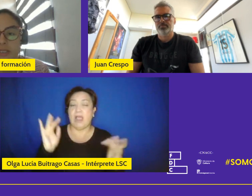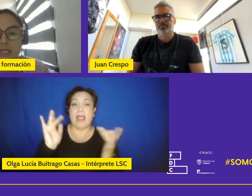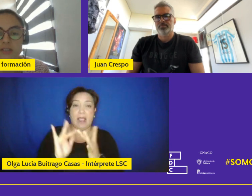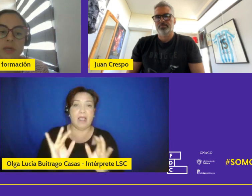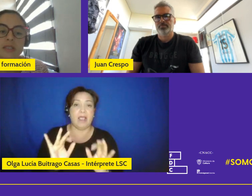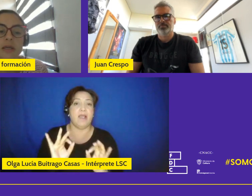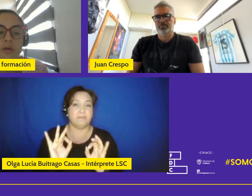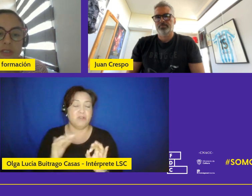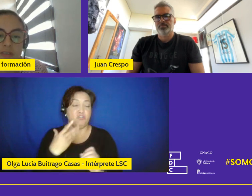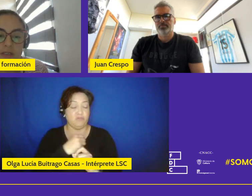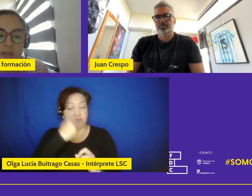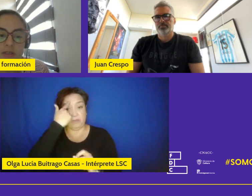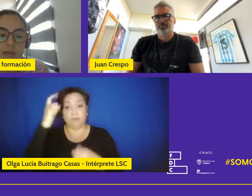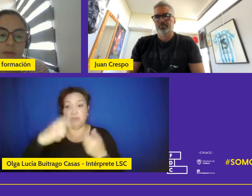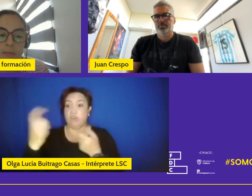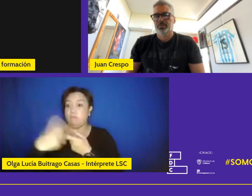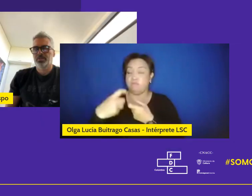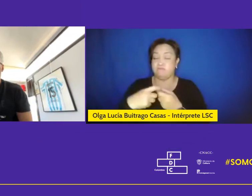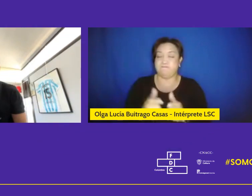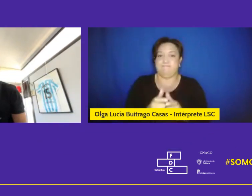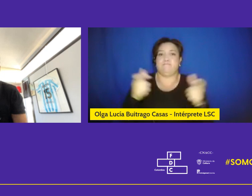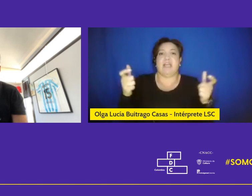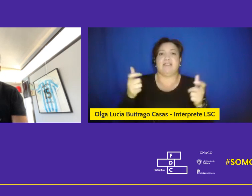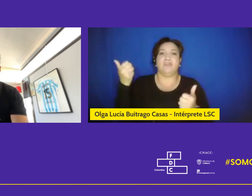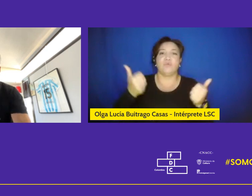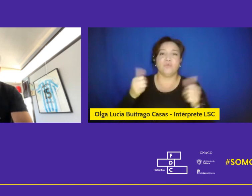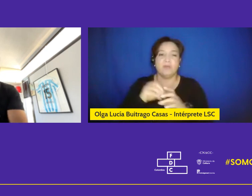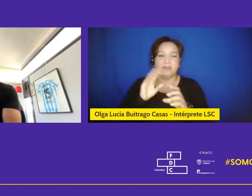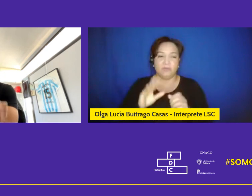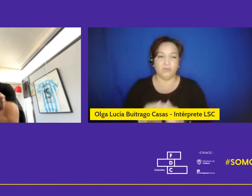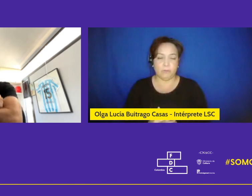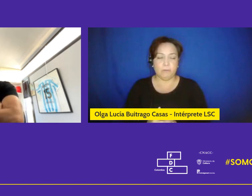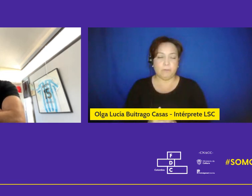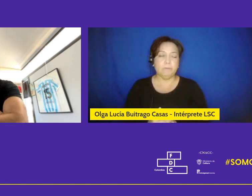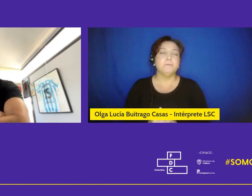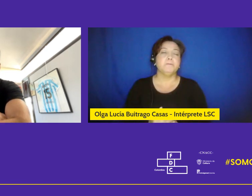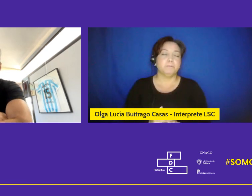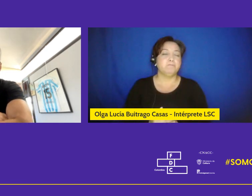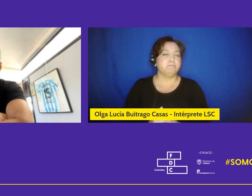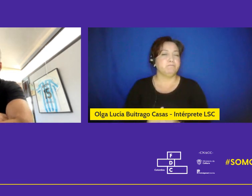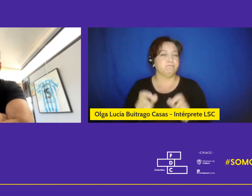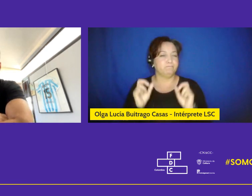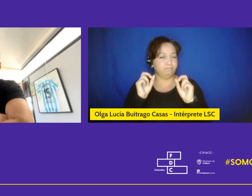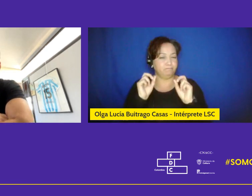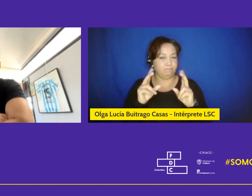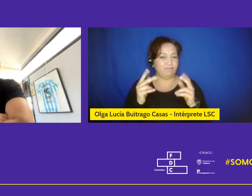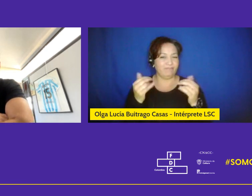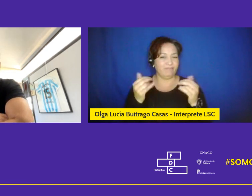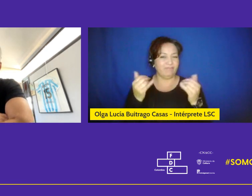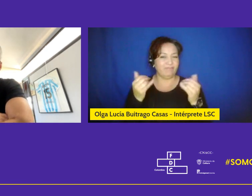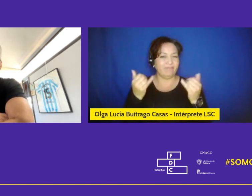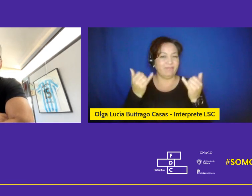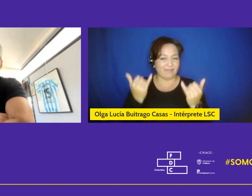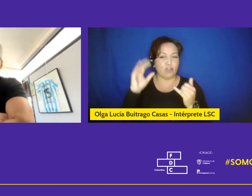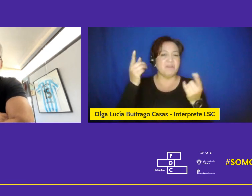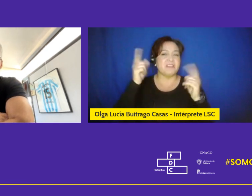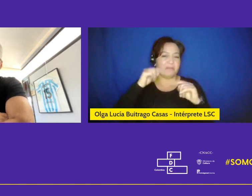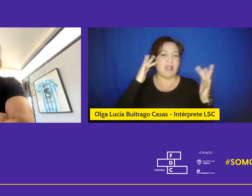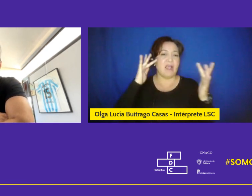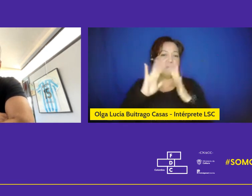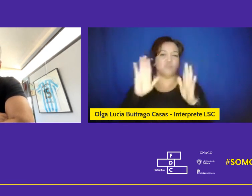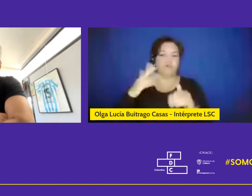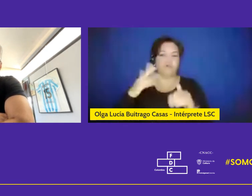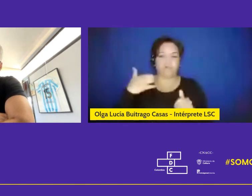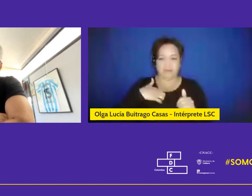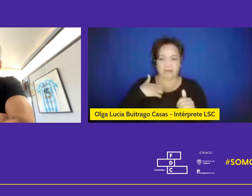mayor cantidad de espectadores. Sí, mira, creo que un poco lo que está pasando en Colombia también está pasando acá en Argentina.